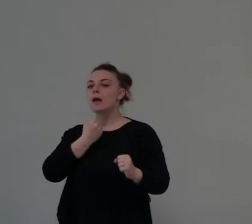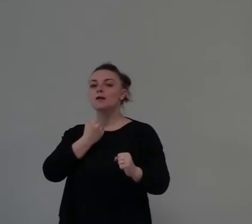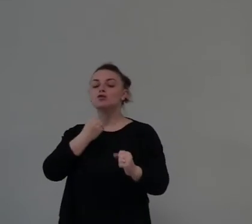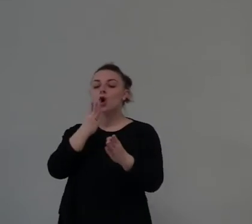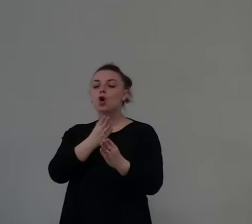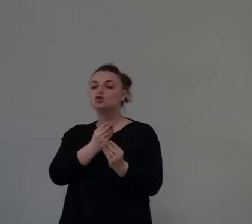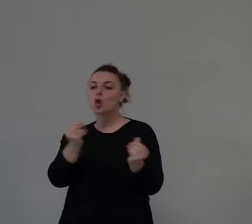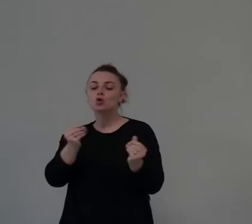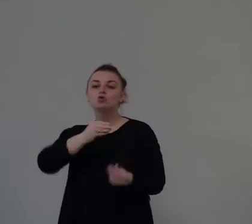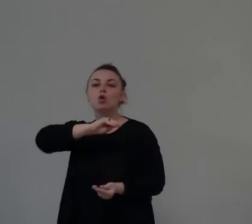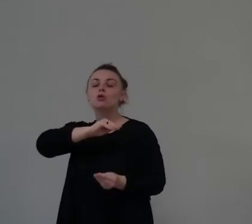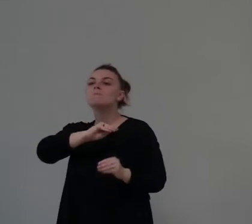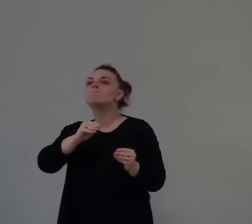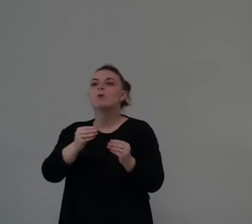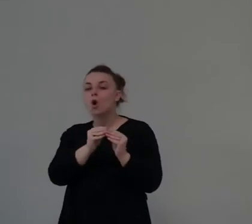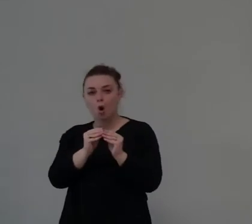Sapete, ci sono